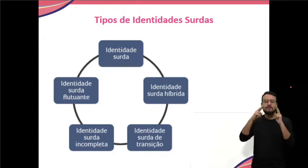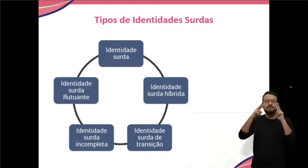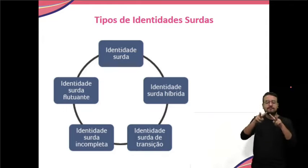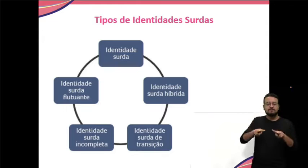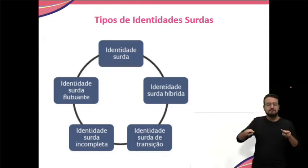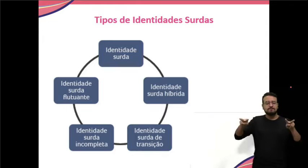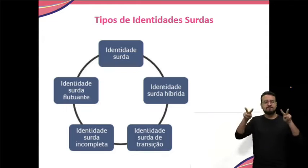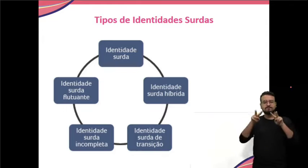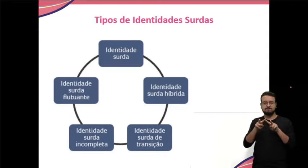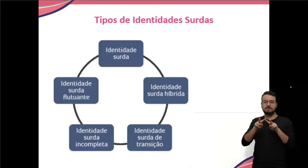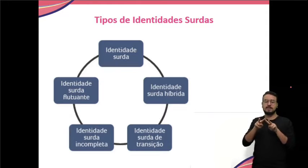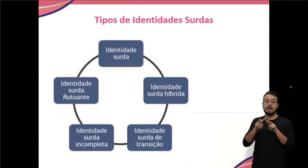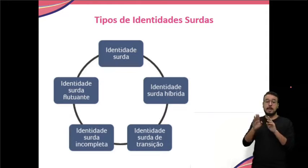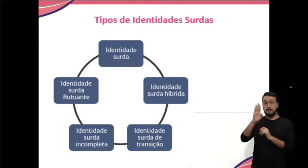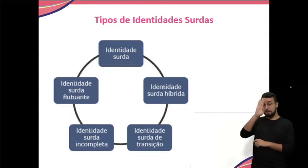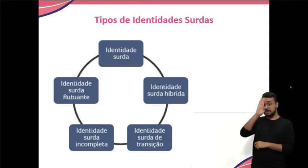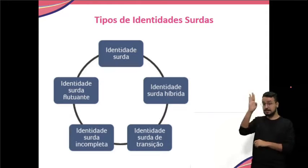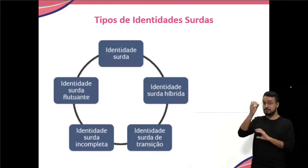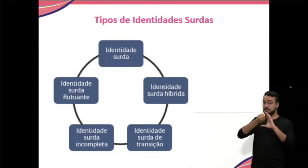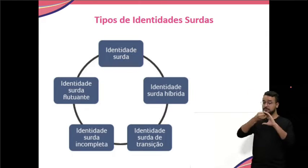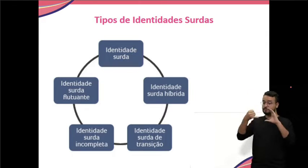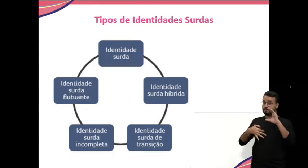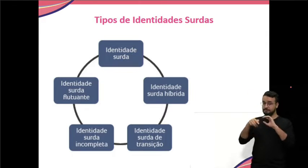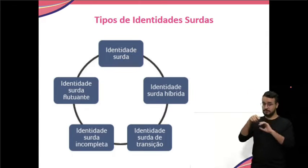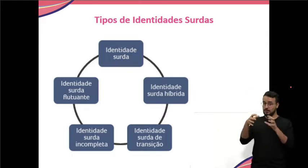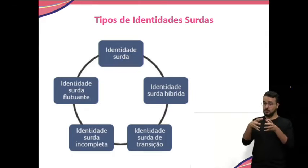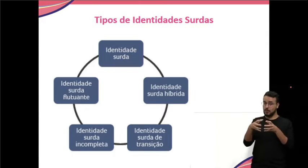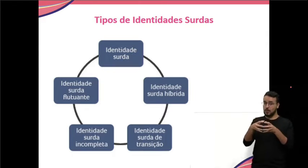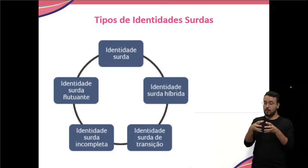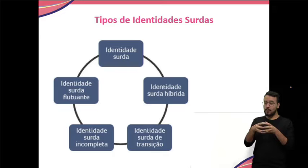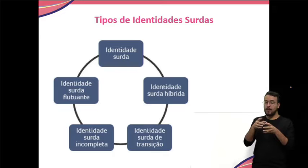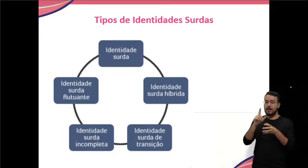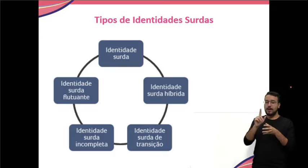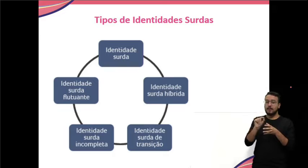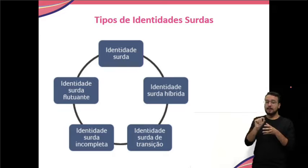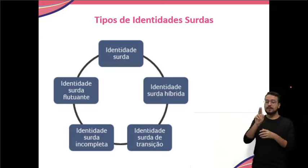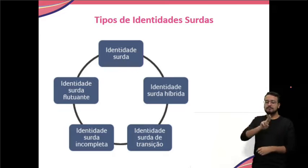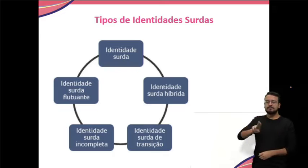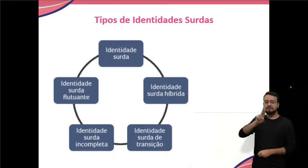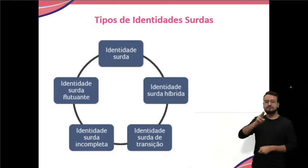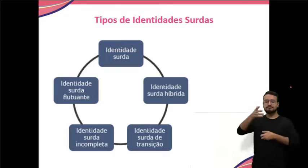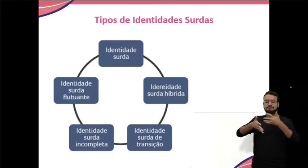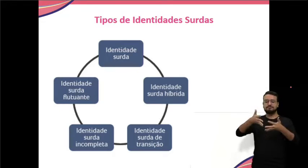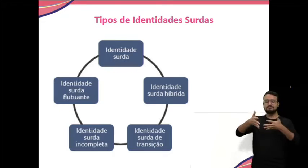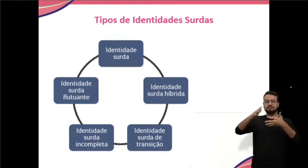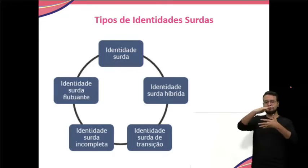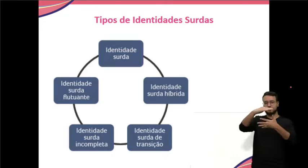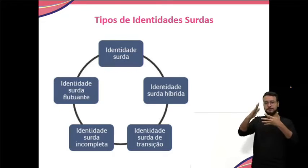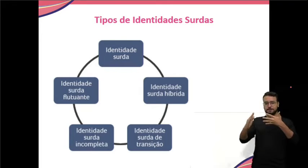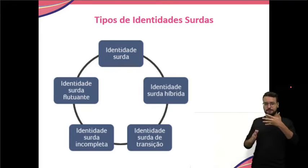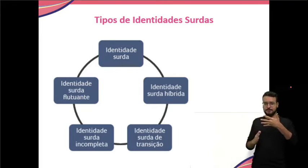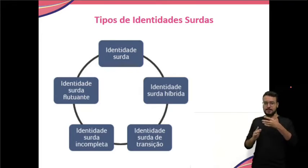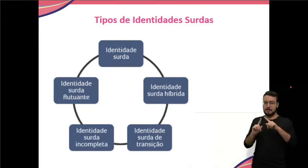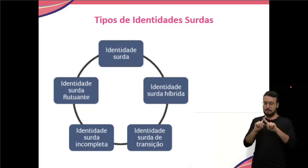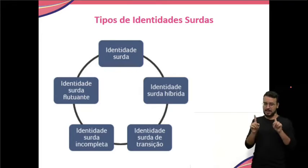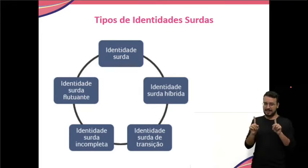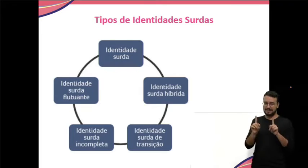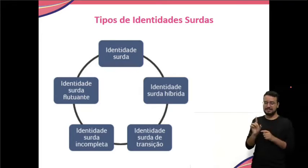característica desse grupo é que eles utilizam a língua de sinais. Mas não é só, por exemplo, a língua